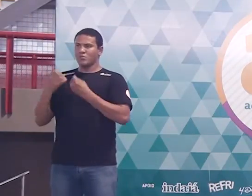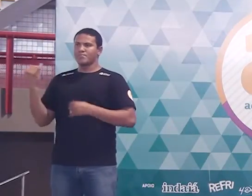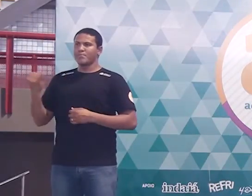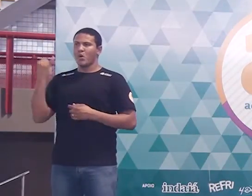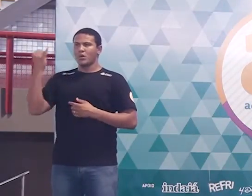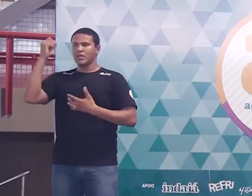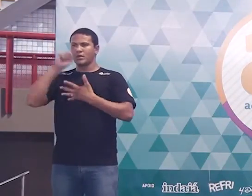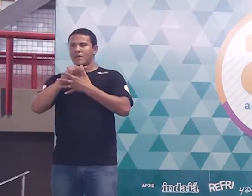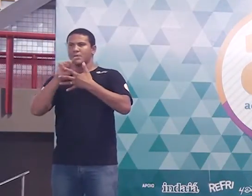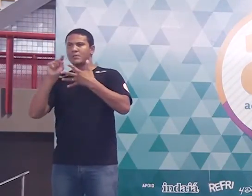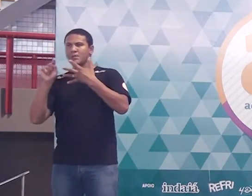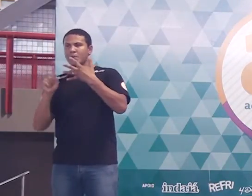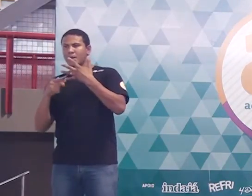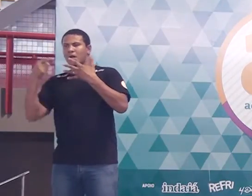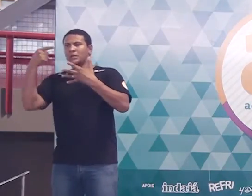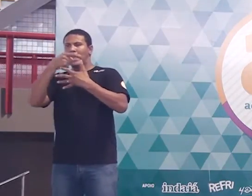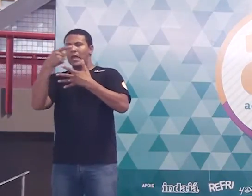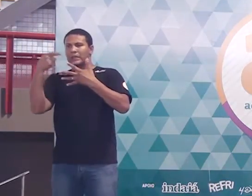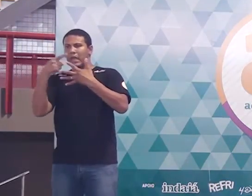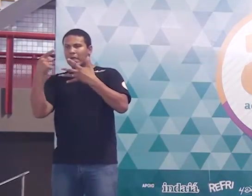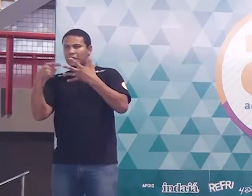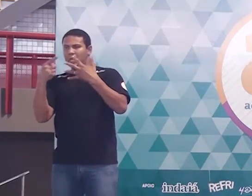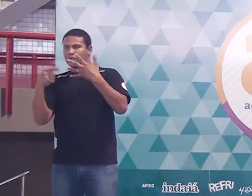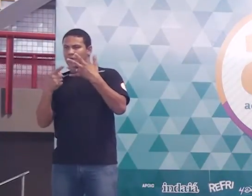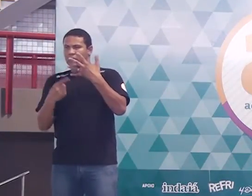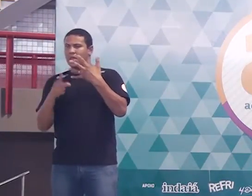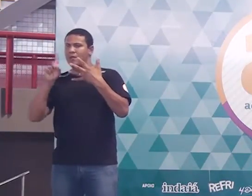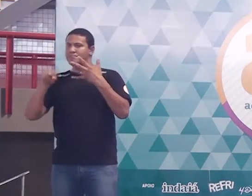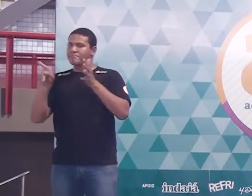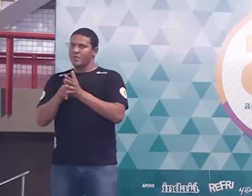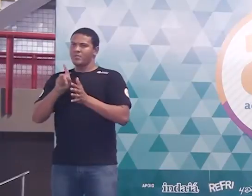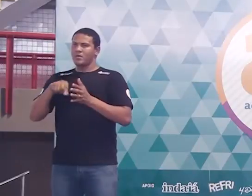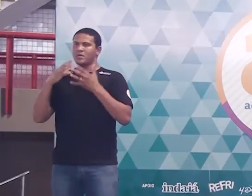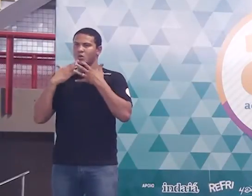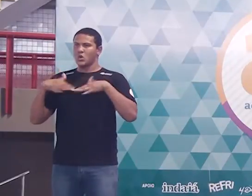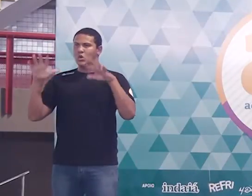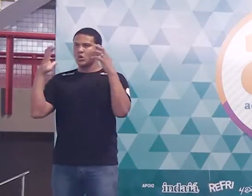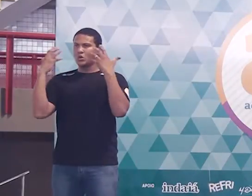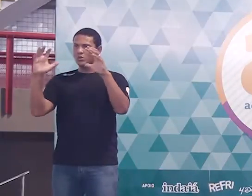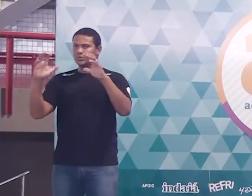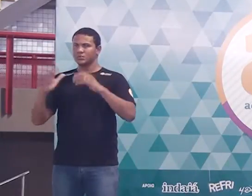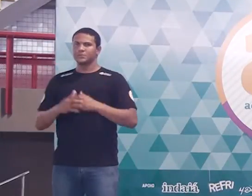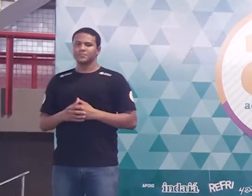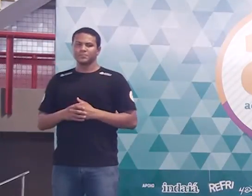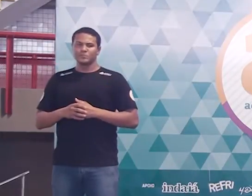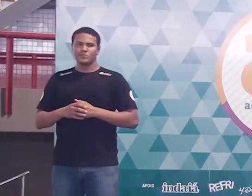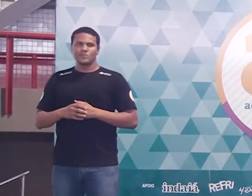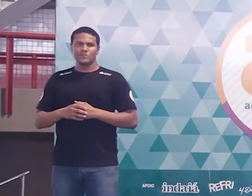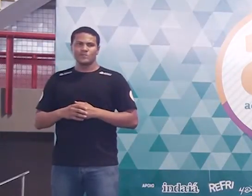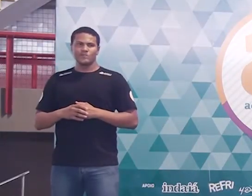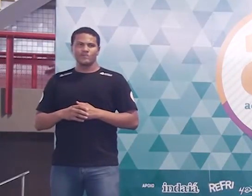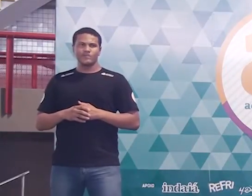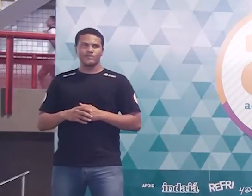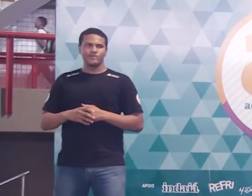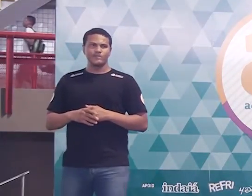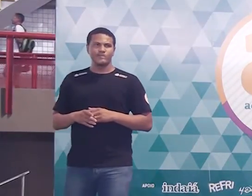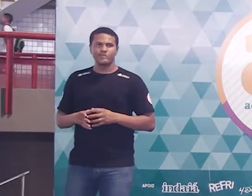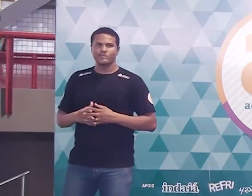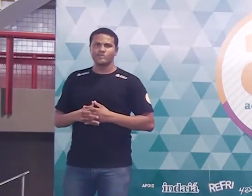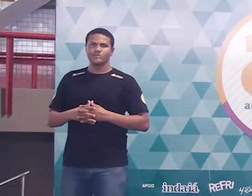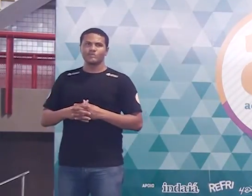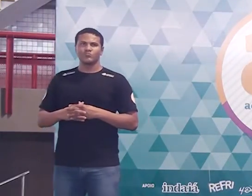importantes relações ecológicas, tá certo? Então nós vamos começar aí o nosso material. Só passar o slide